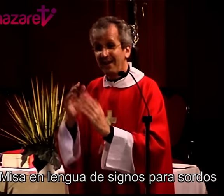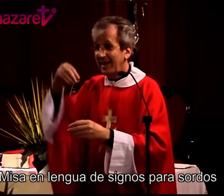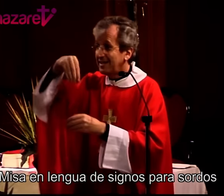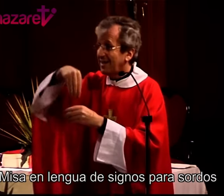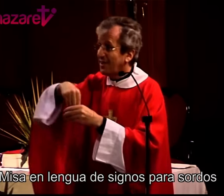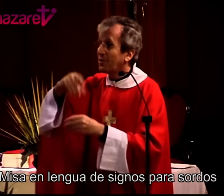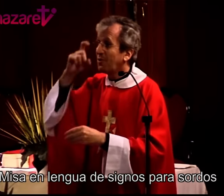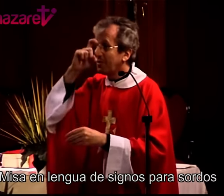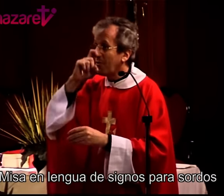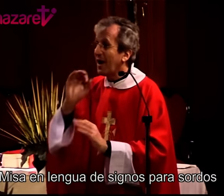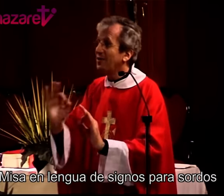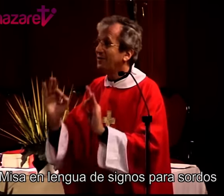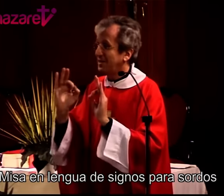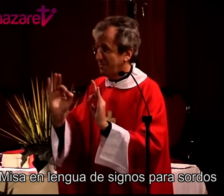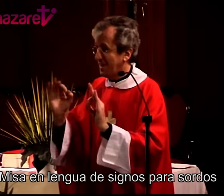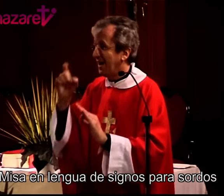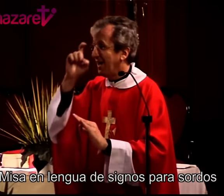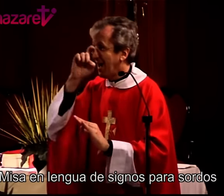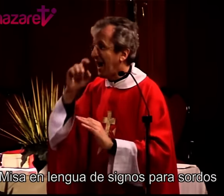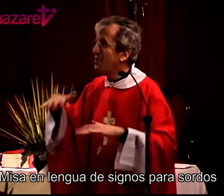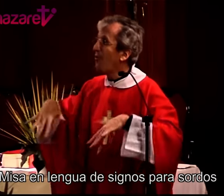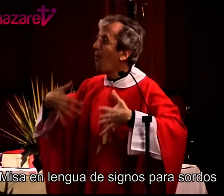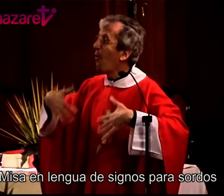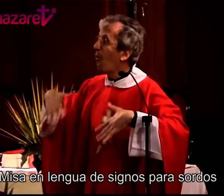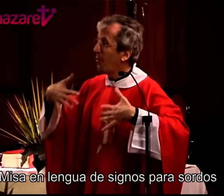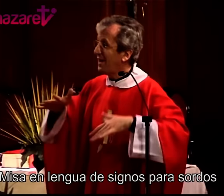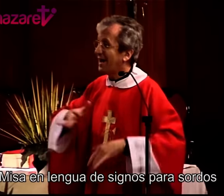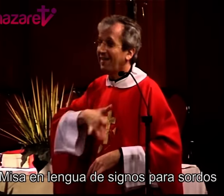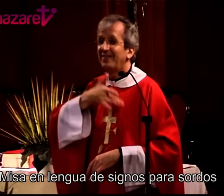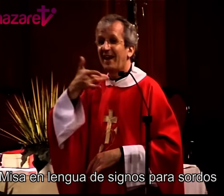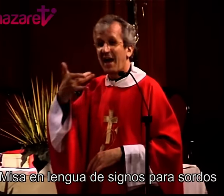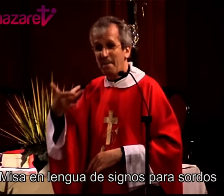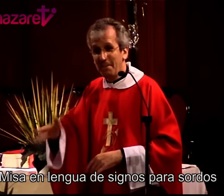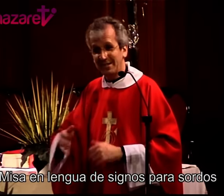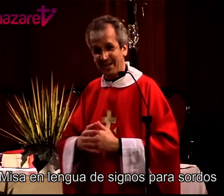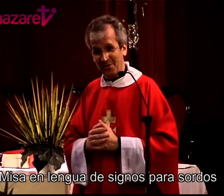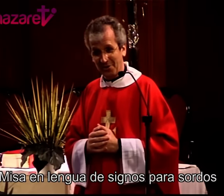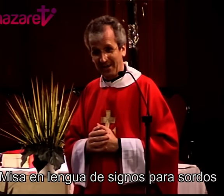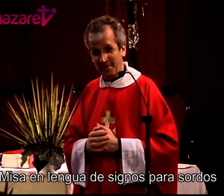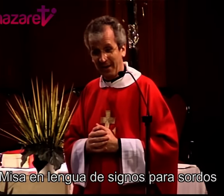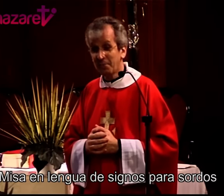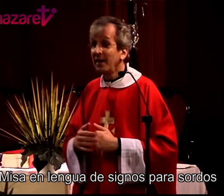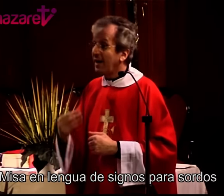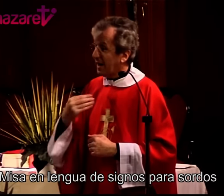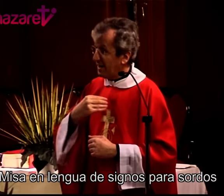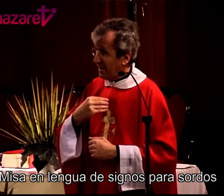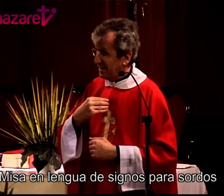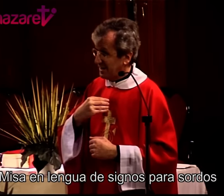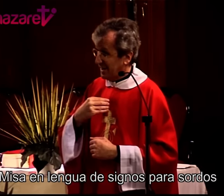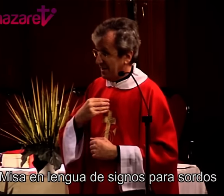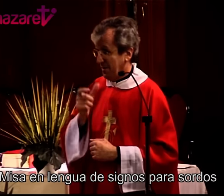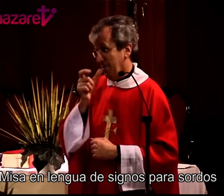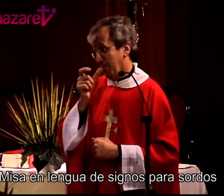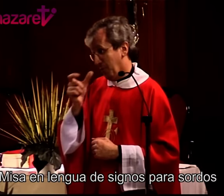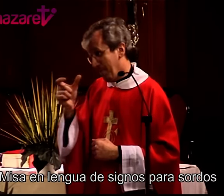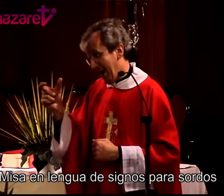Santa, está dentro de un año especial, año jubilar de la misericordia. Y la